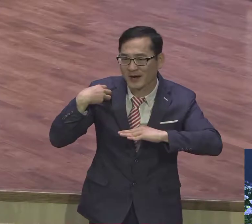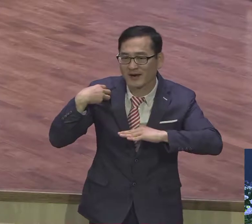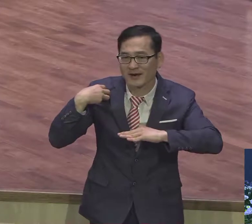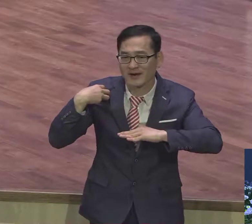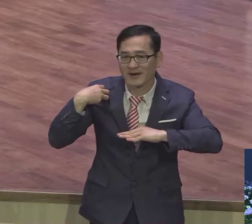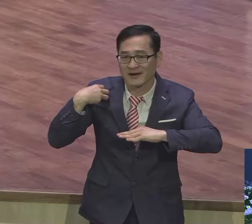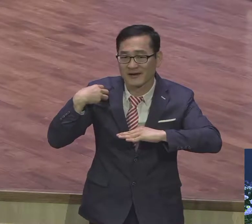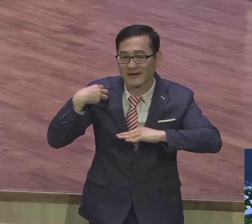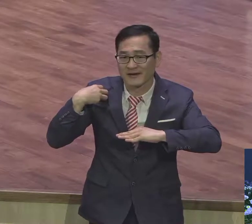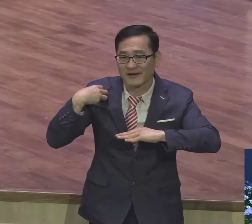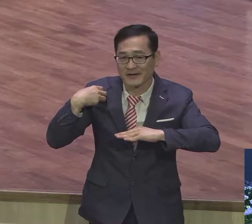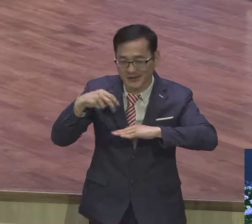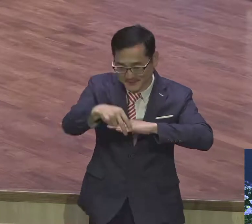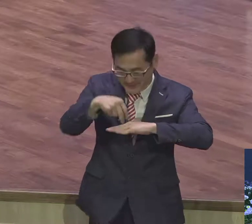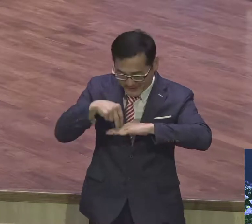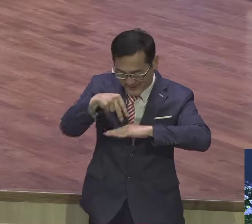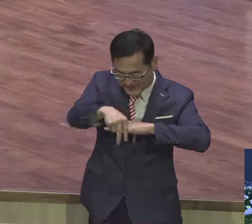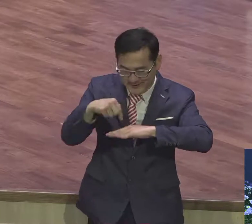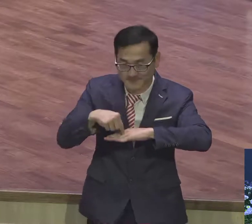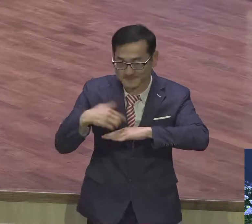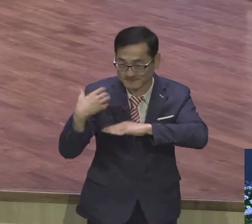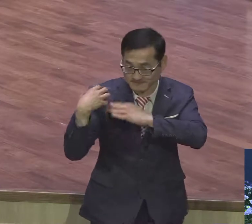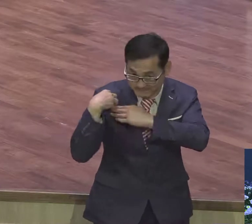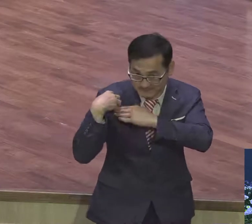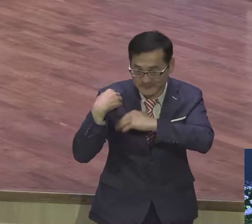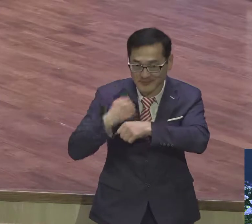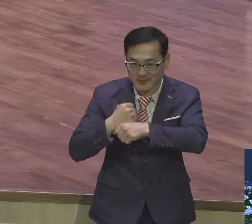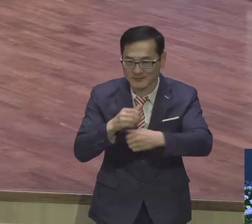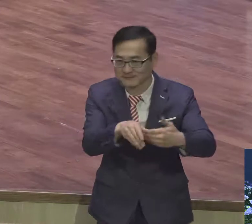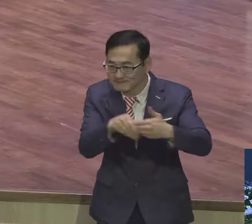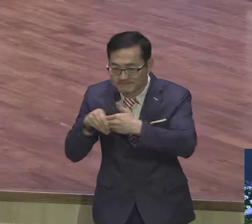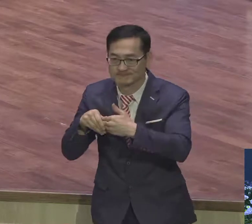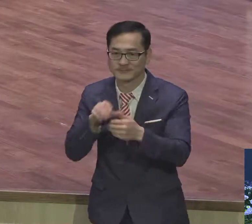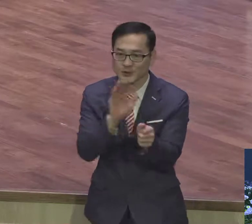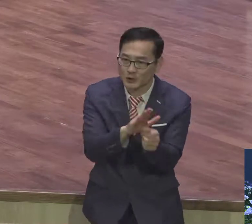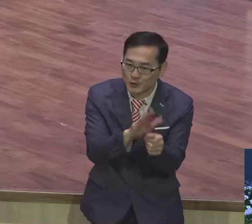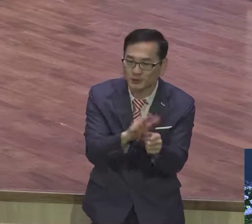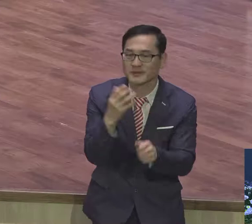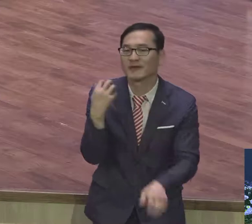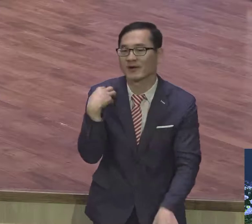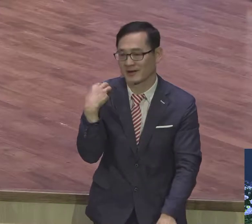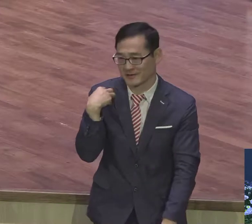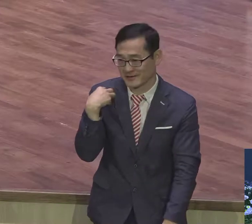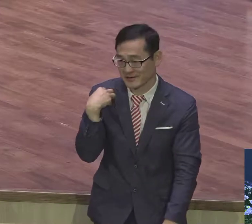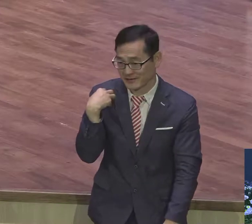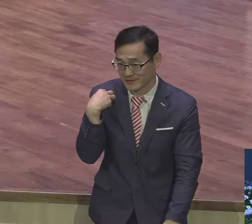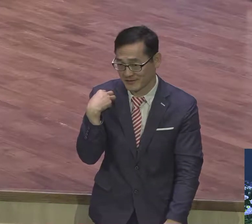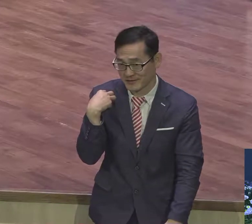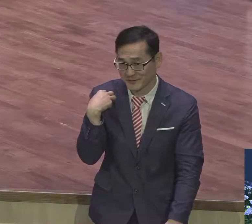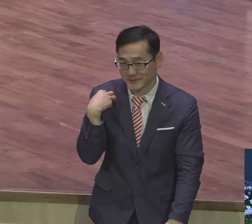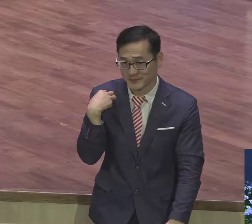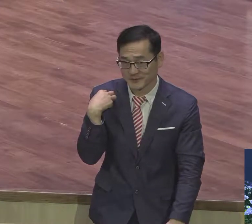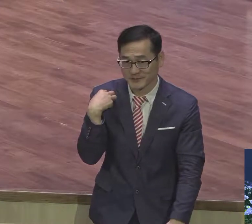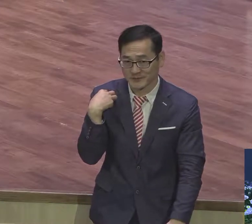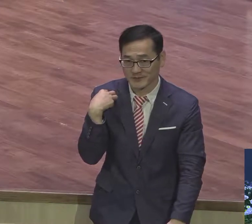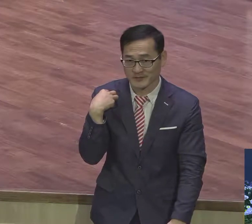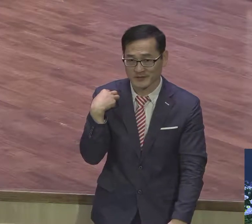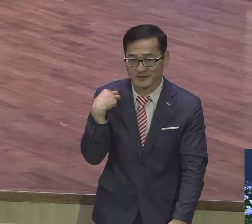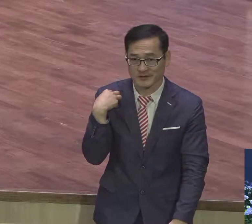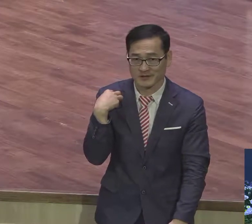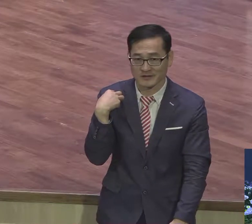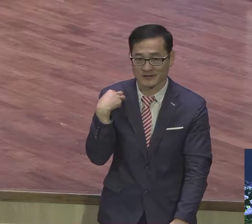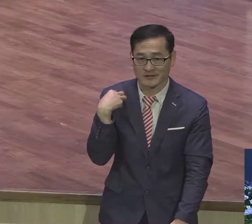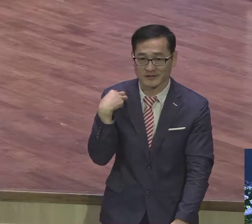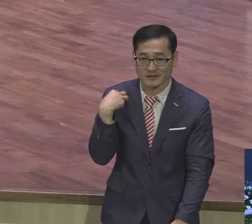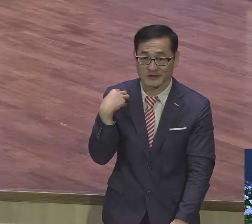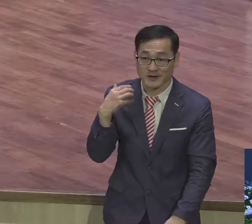나가서 전부 현장에 가서 엄청난 영향을 입히는다. 그래서 우리는 3단체를 그냥 말로 해체시길 정도가 아니라